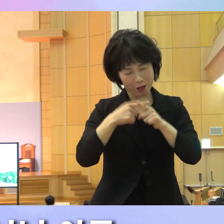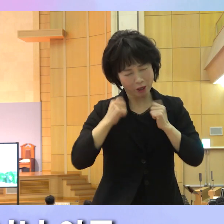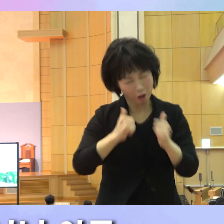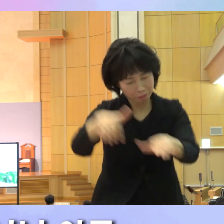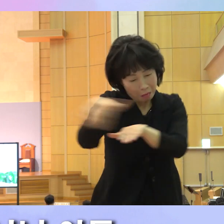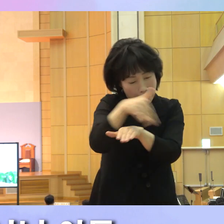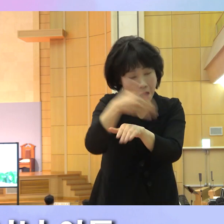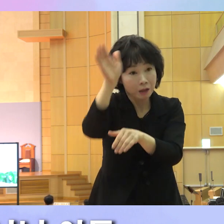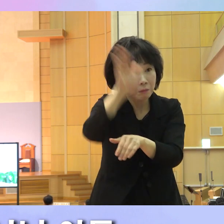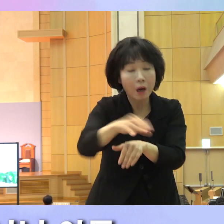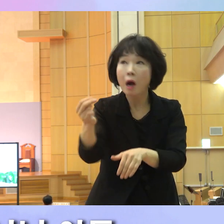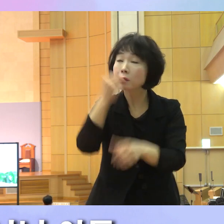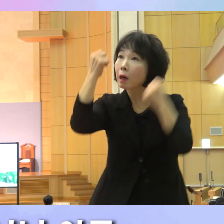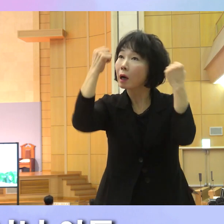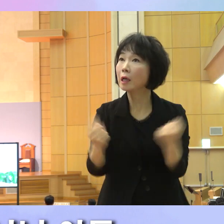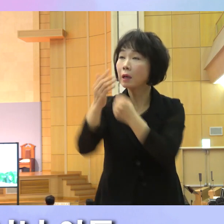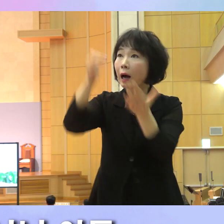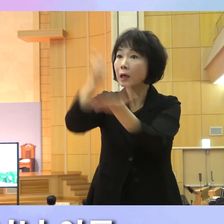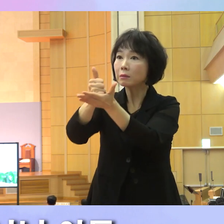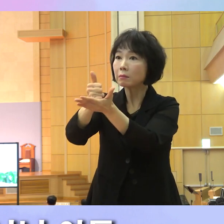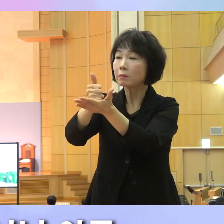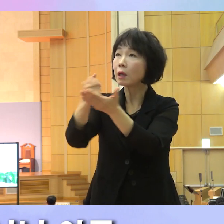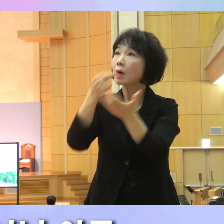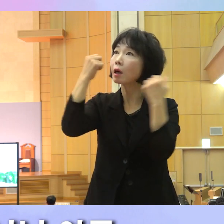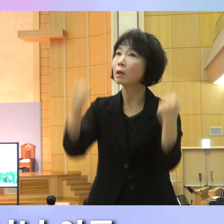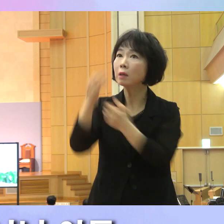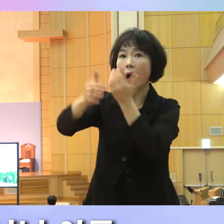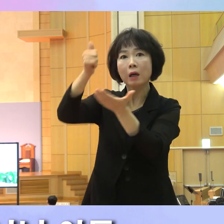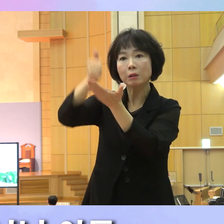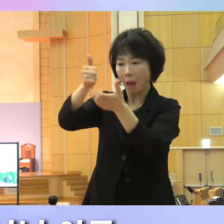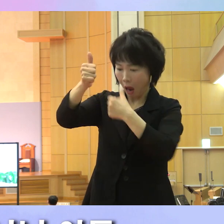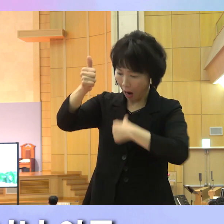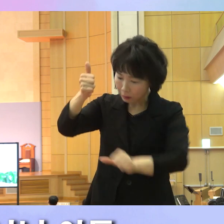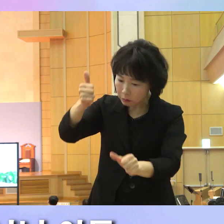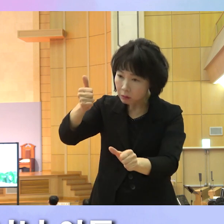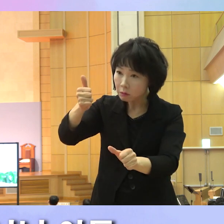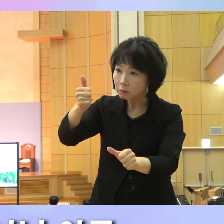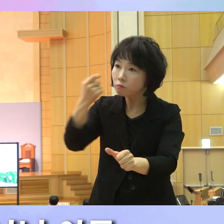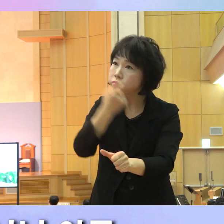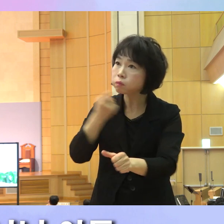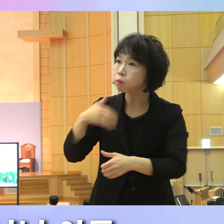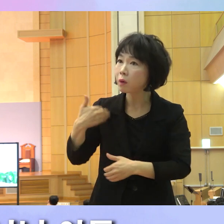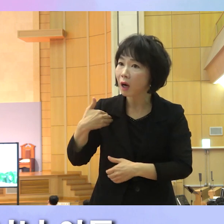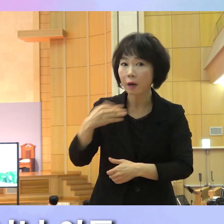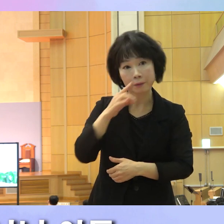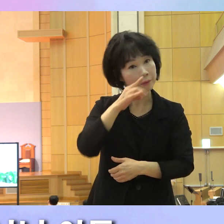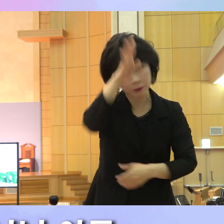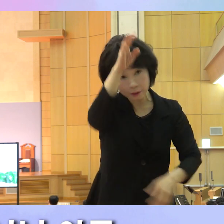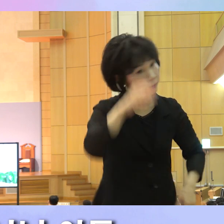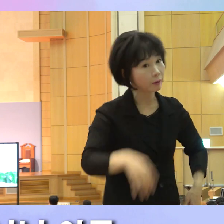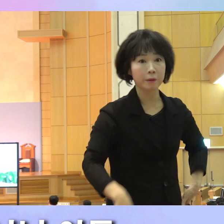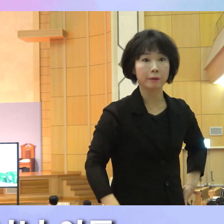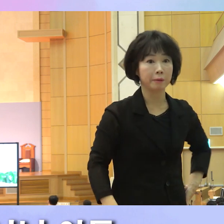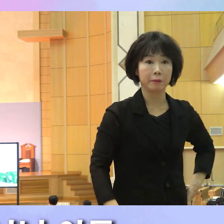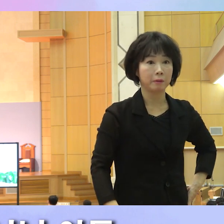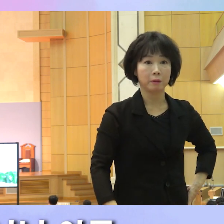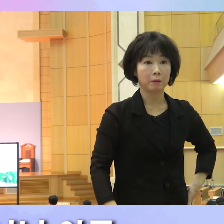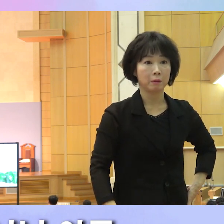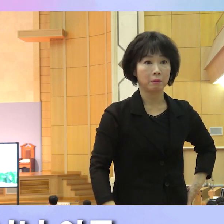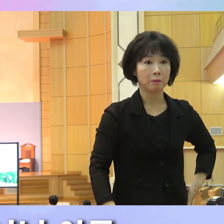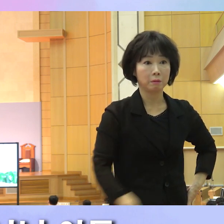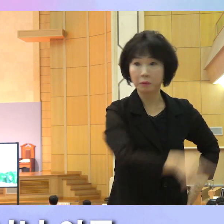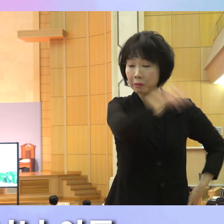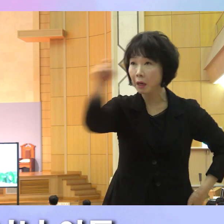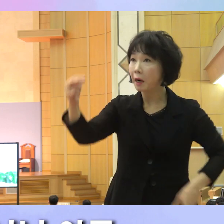하는데 살아계신 하나님이라는, 살아계신 하나님, 예수를 가리켜서 살아계신 하나님의 아들이라고 하는